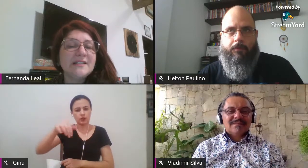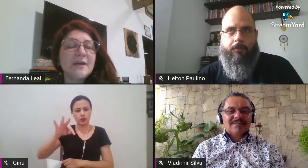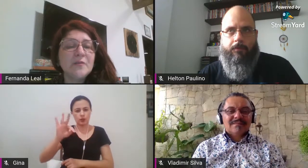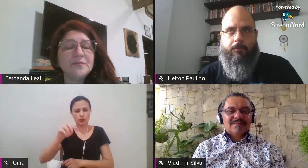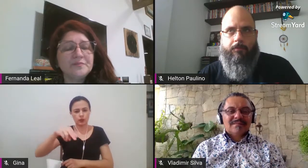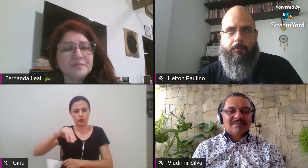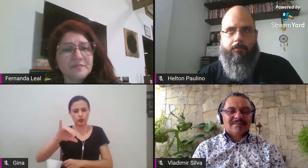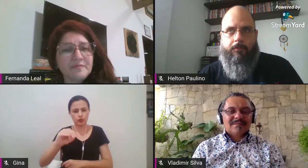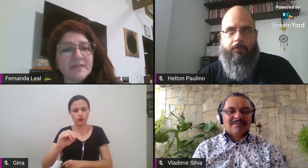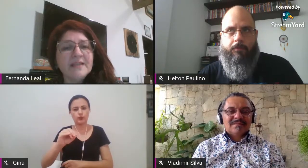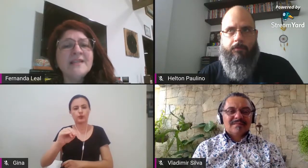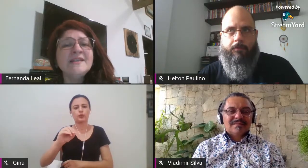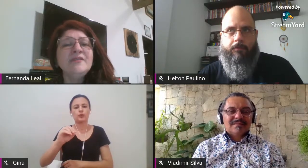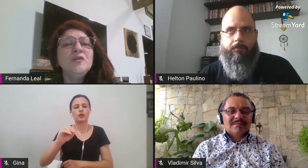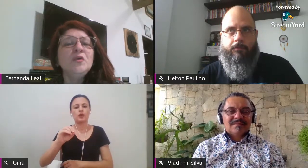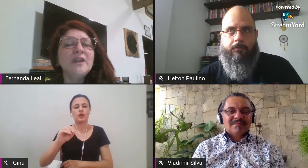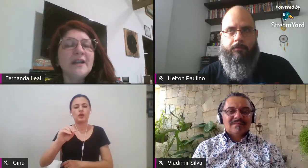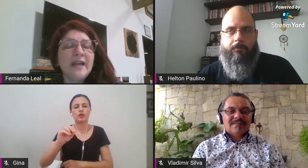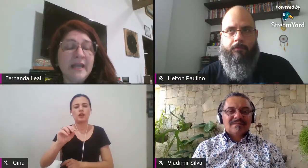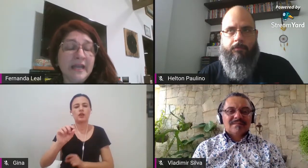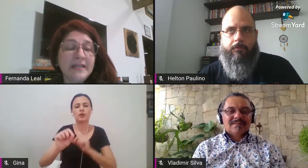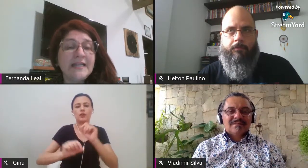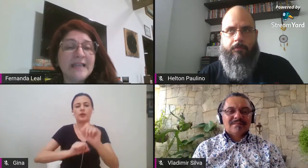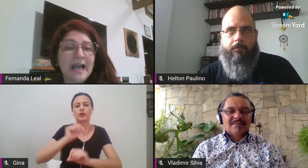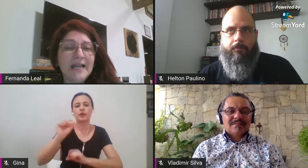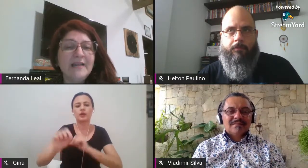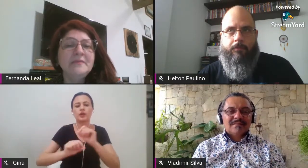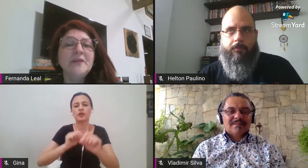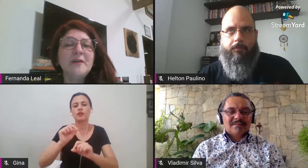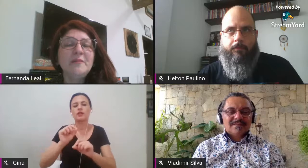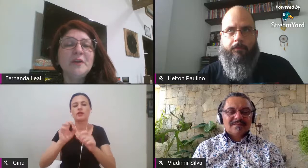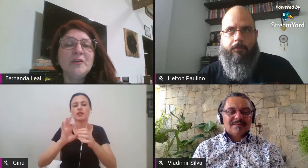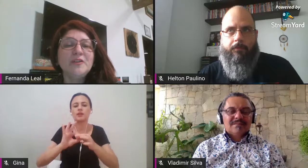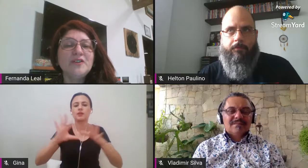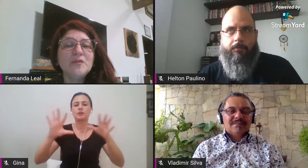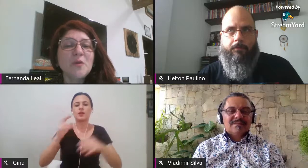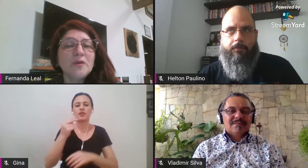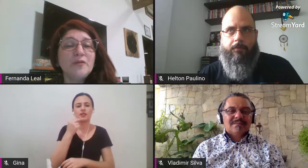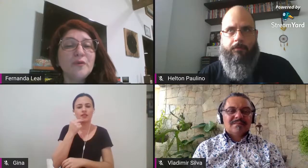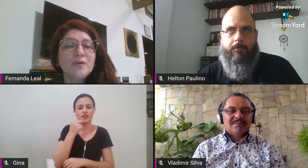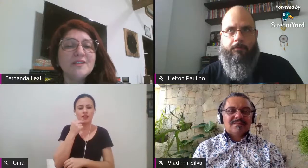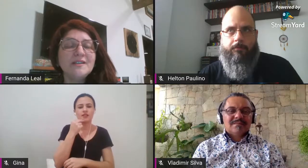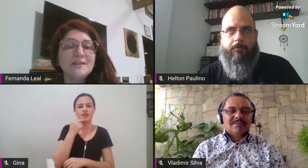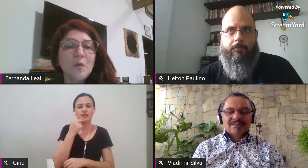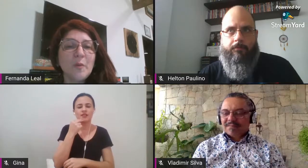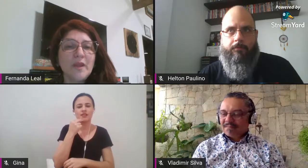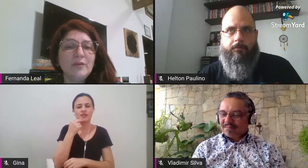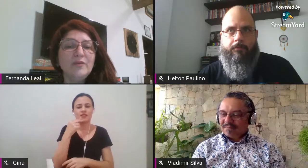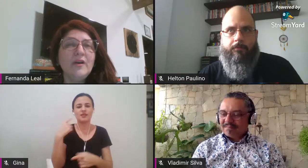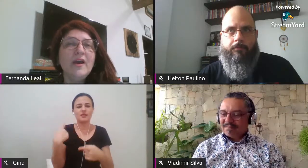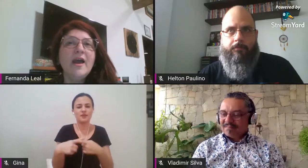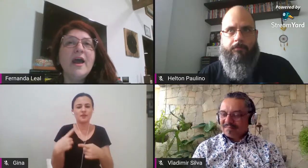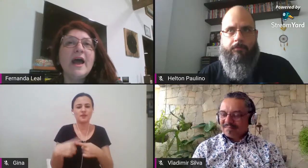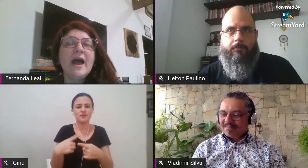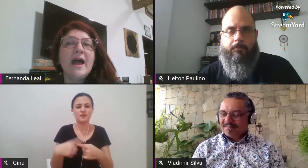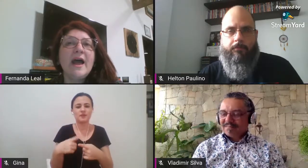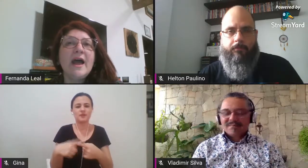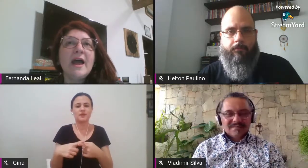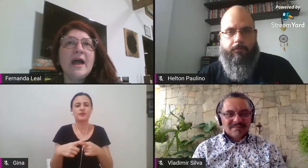pela cessão da servidora Natália, né, porque nós estamos somando forças nesse momento.